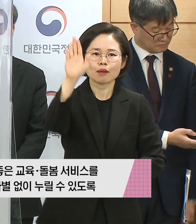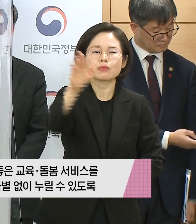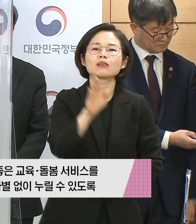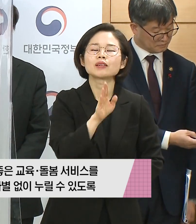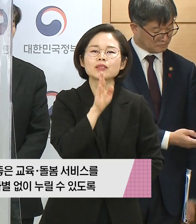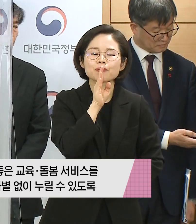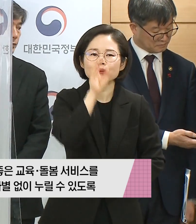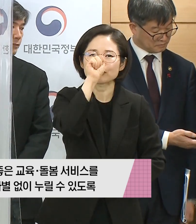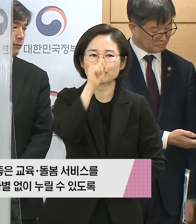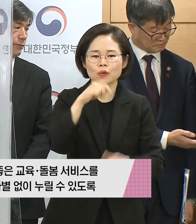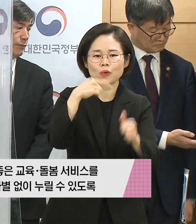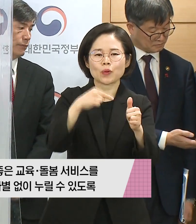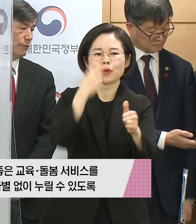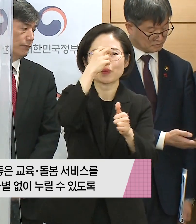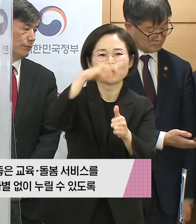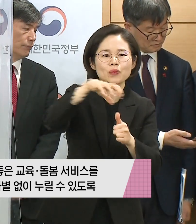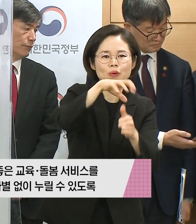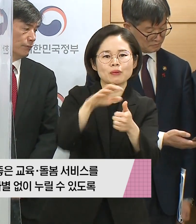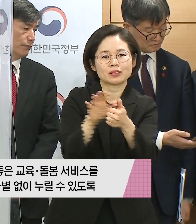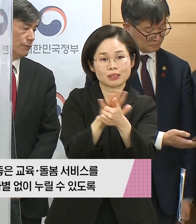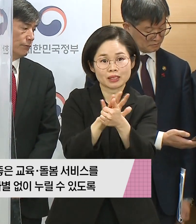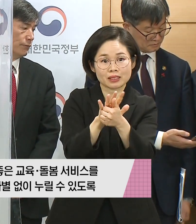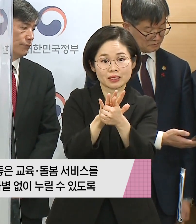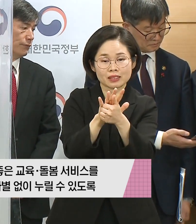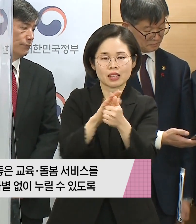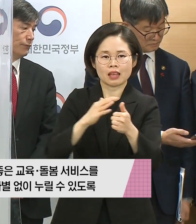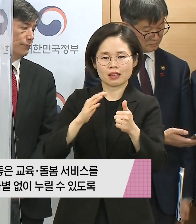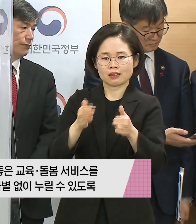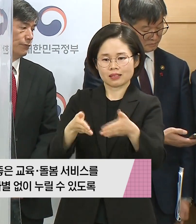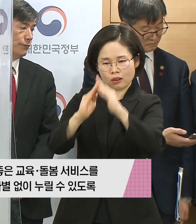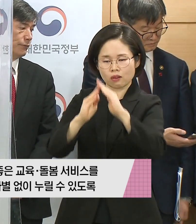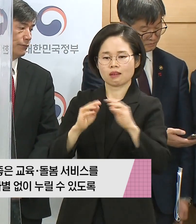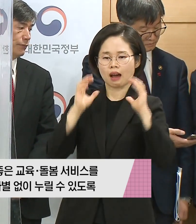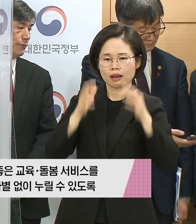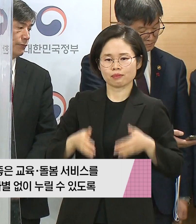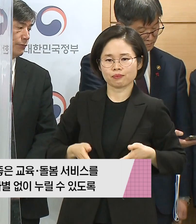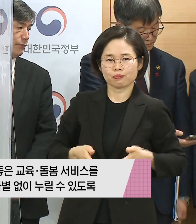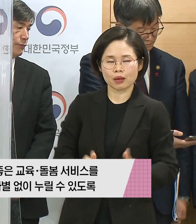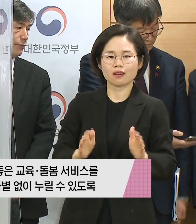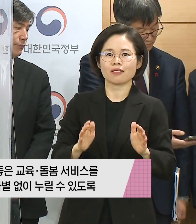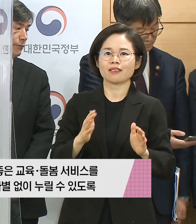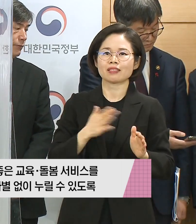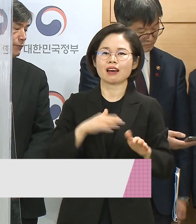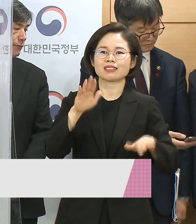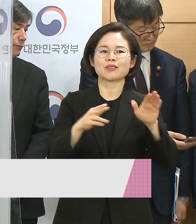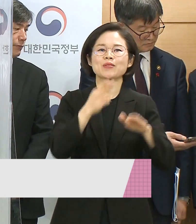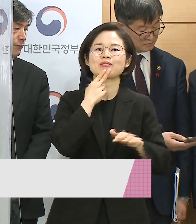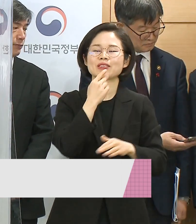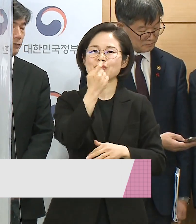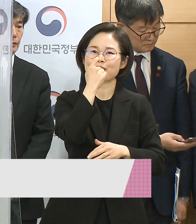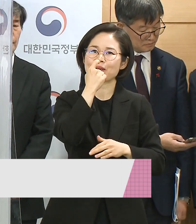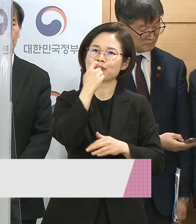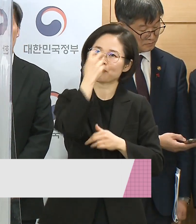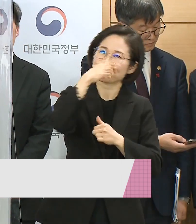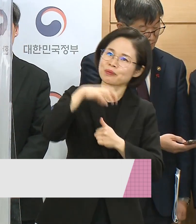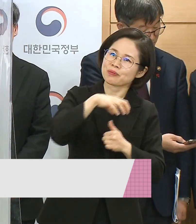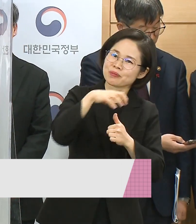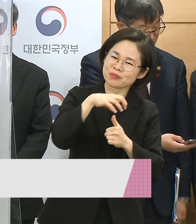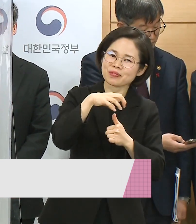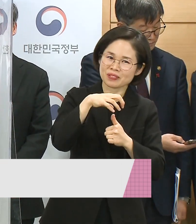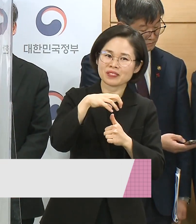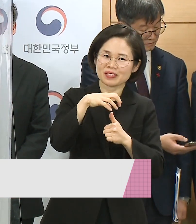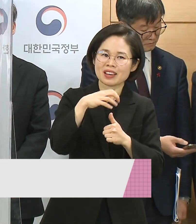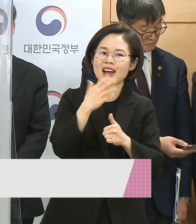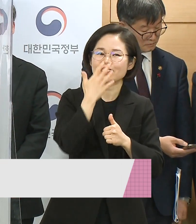교육 돌봄 서비스를 우리 아이들이 태어났을 때부터 누구나 차별 없이 누릴 수 있도록 유보통합을 그